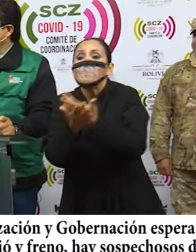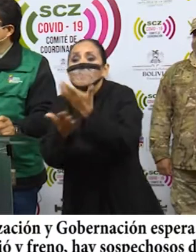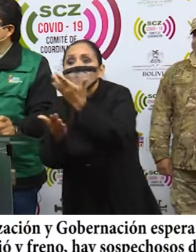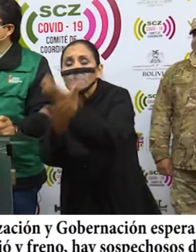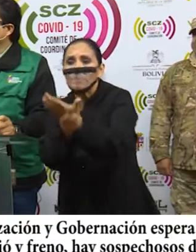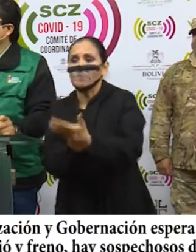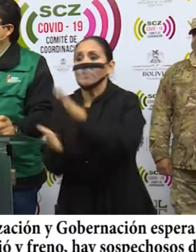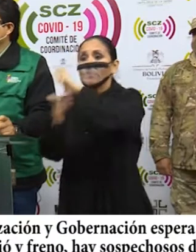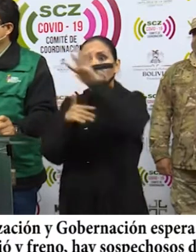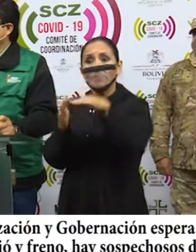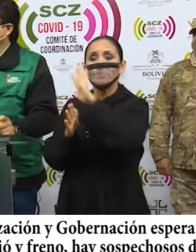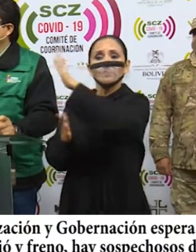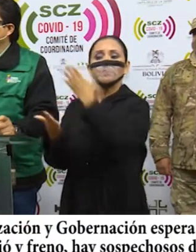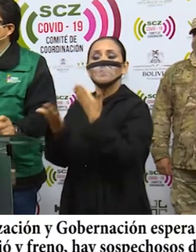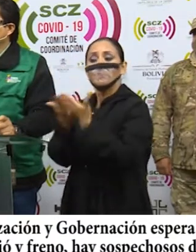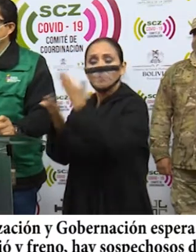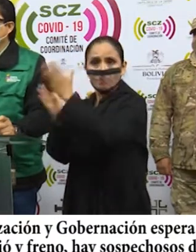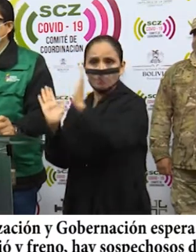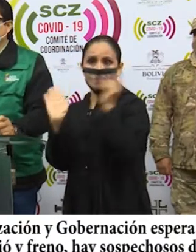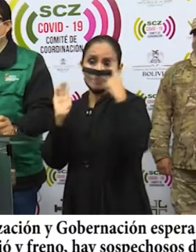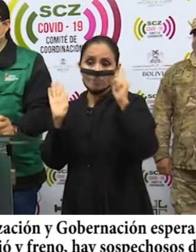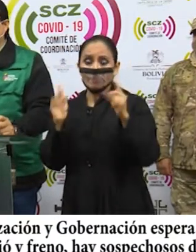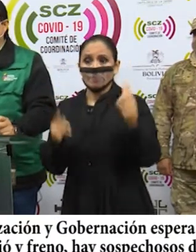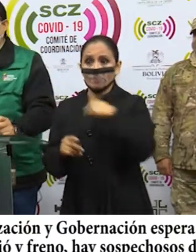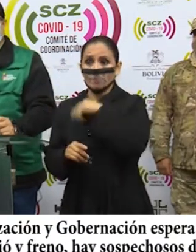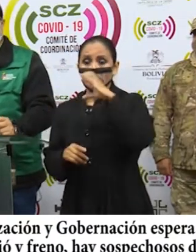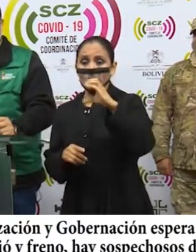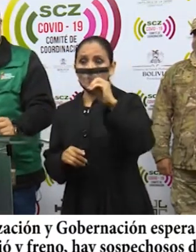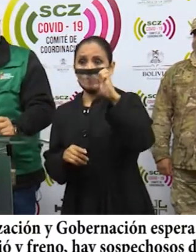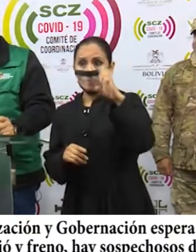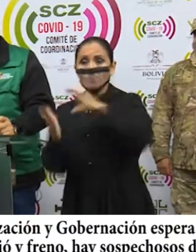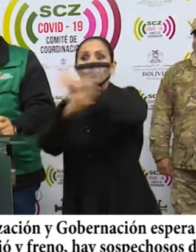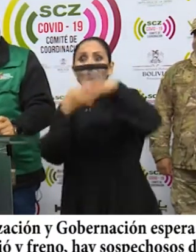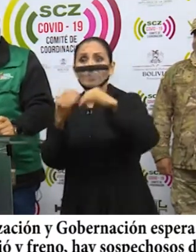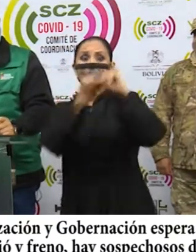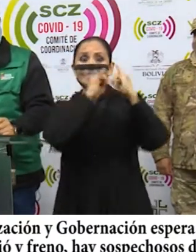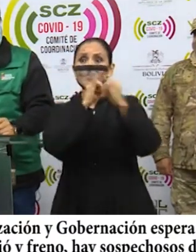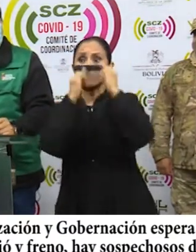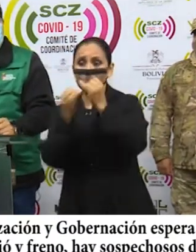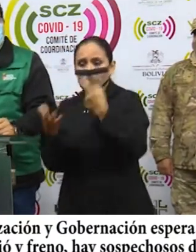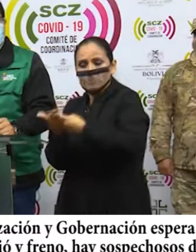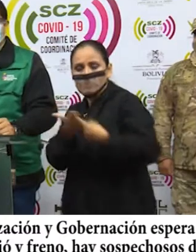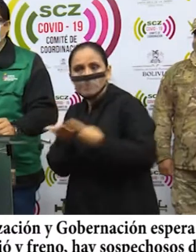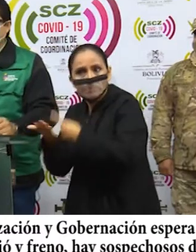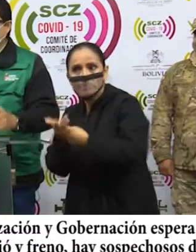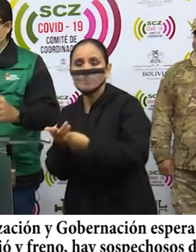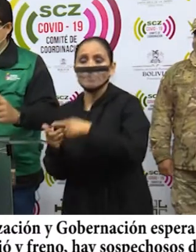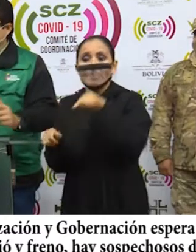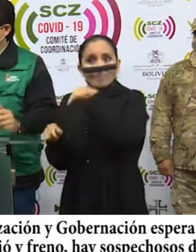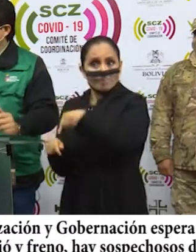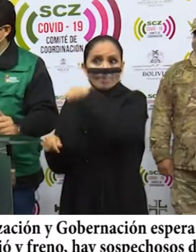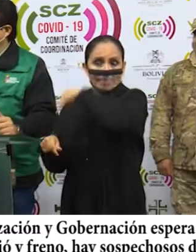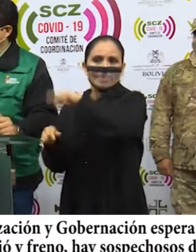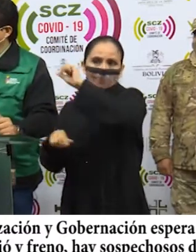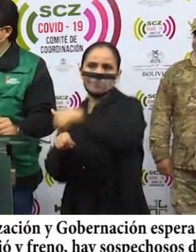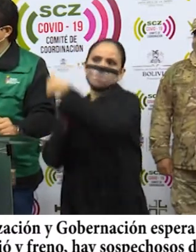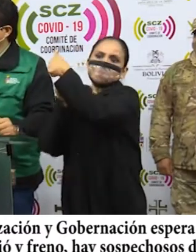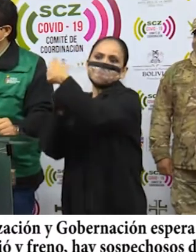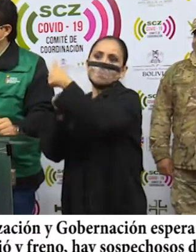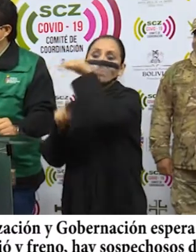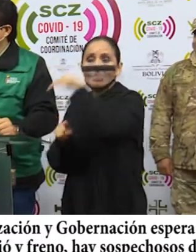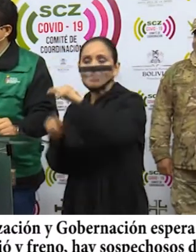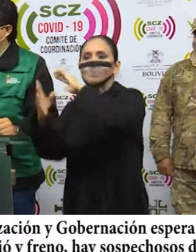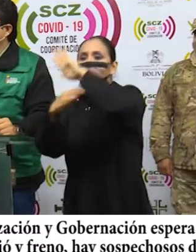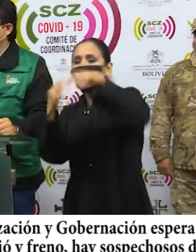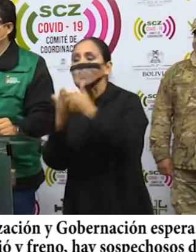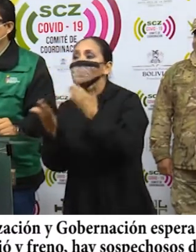medidas que está planteando como corresponde para que el COE pueda determinar justamente a cabalidad. Es la instancia del COE la que debe